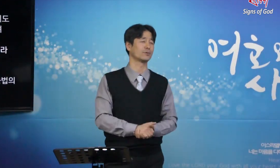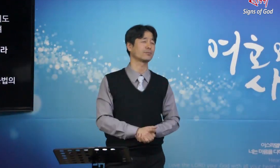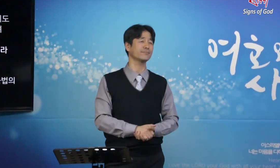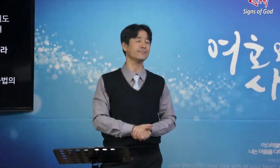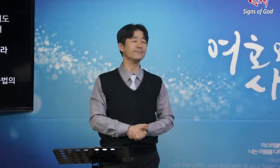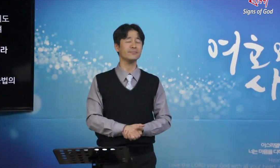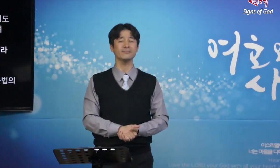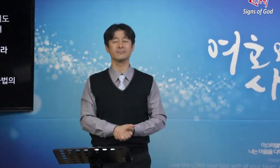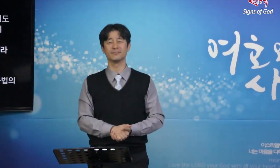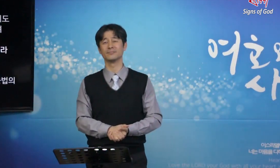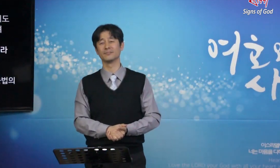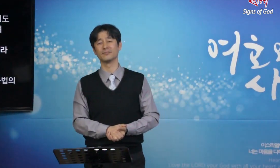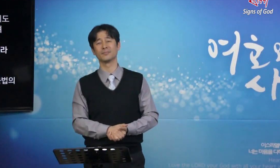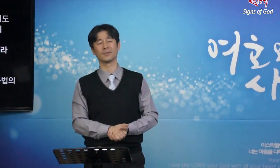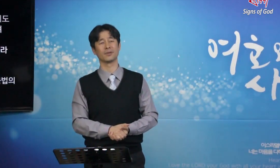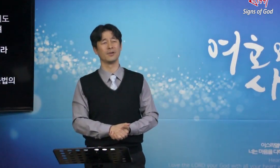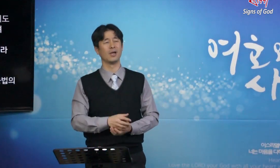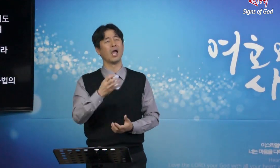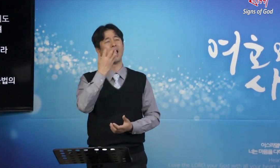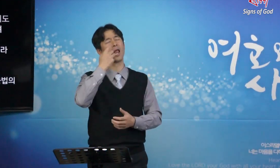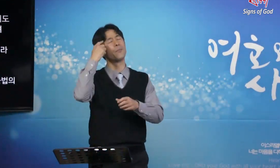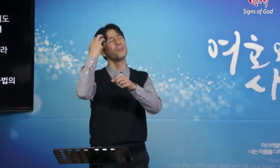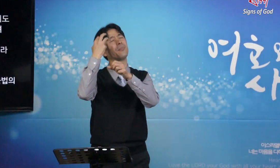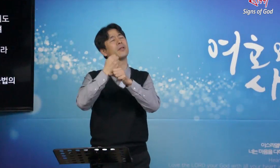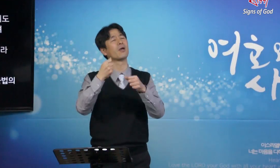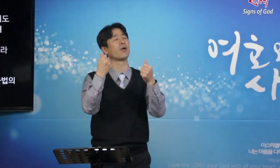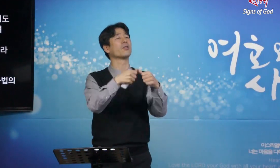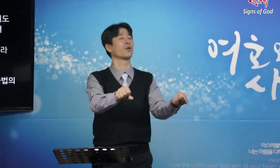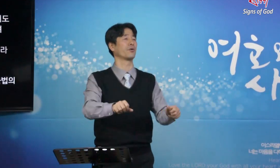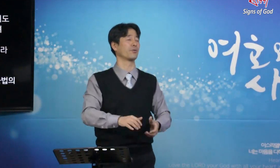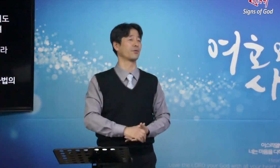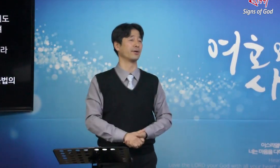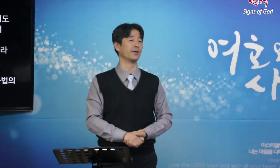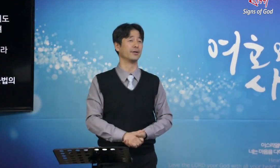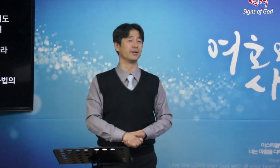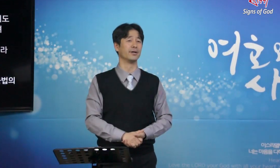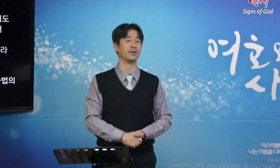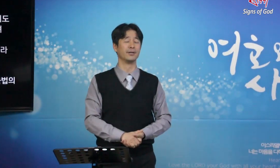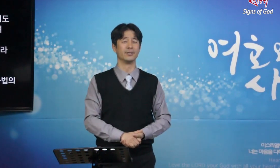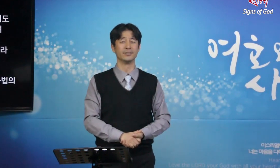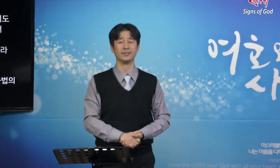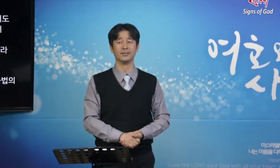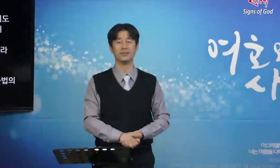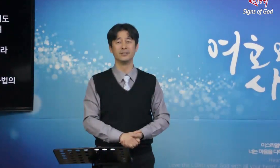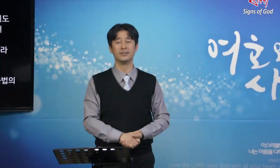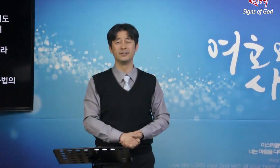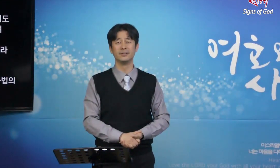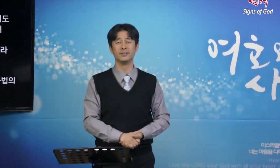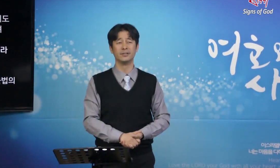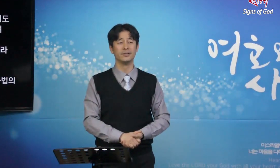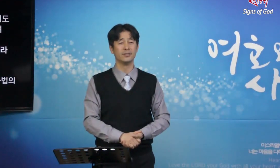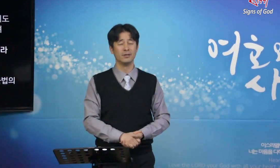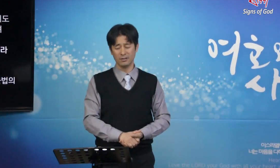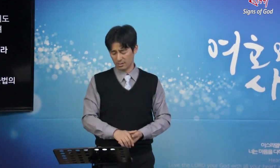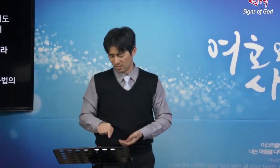뭐 교회로 와라 이런 이야기가 아니라 많은 편견들을 깨웠으면 좋겠습니다.